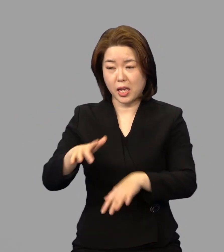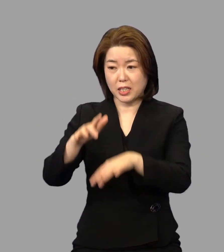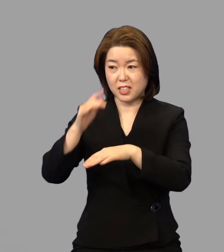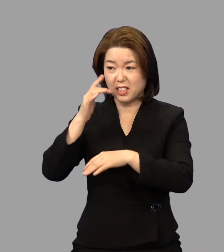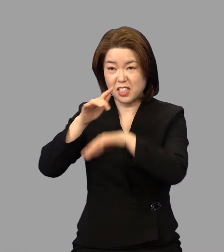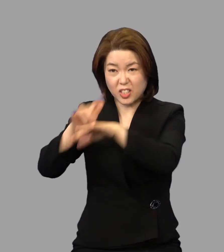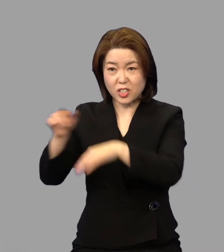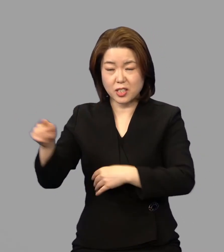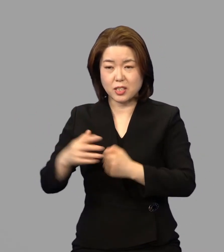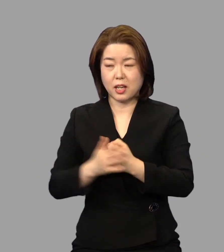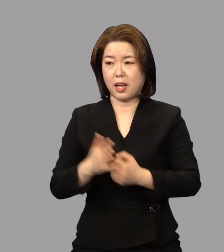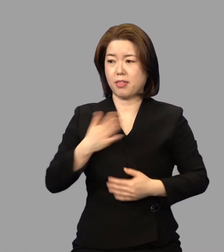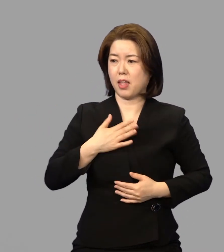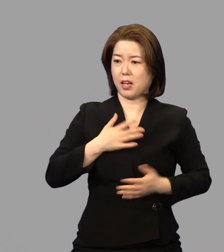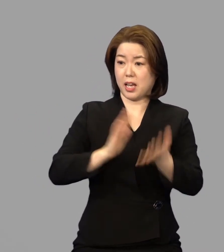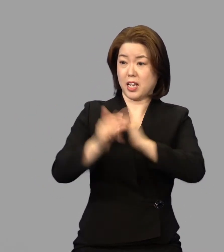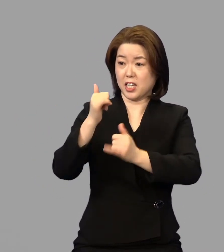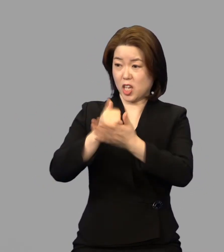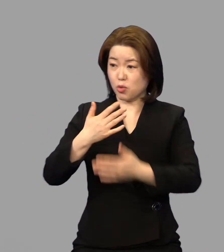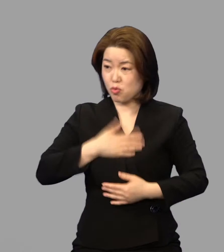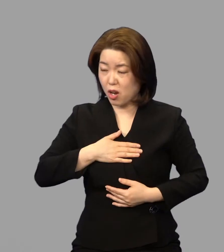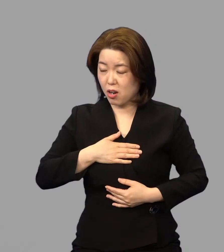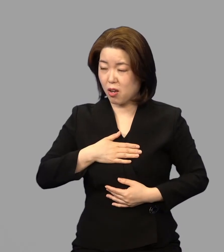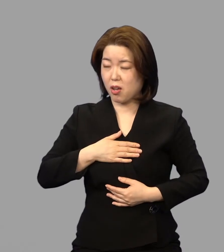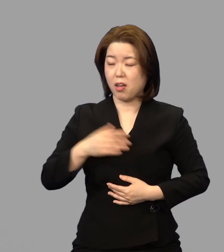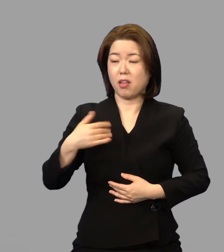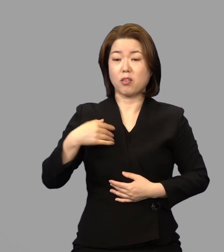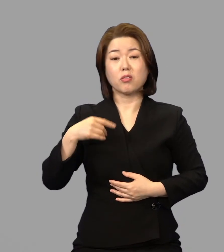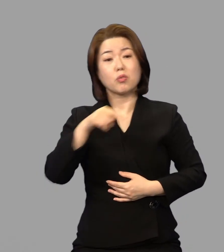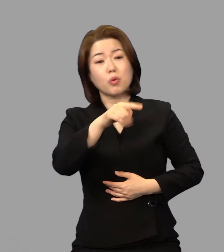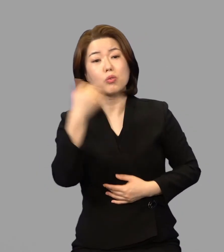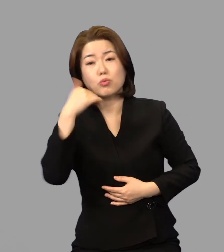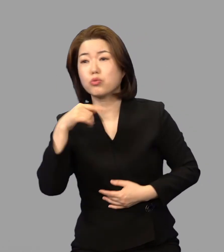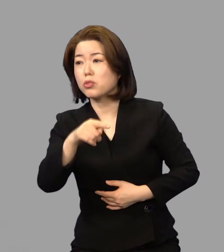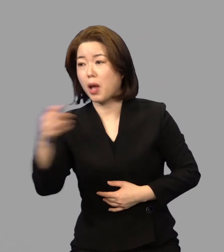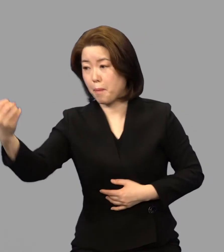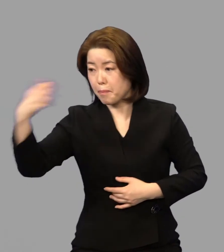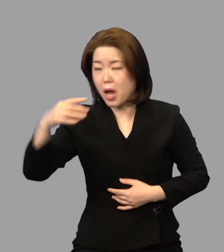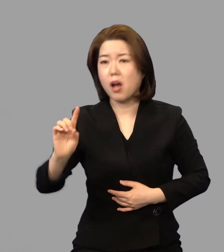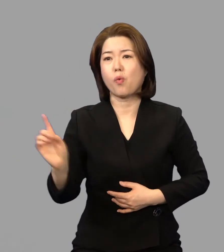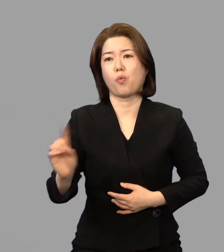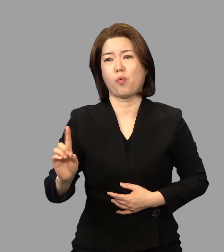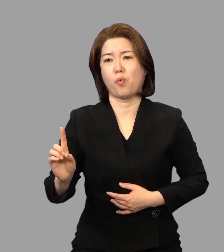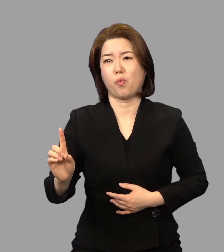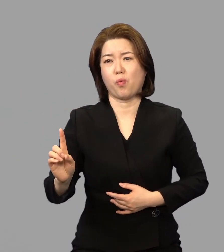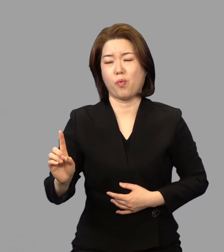악귀가 내가 예수도 알지만 넌 도대체 누구냐? 이렇게 말하면 어떡하냐 말.